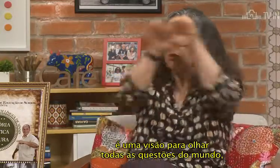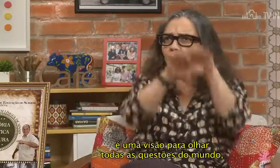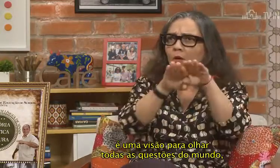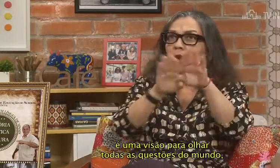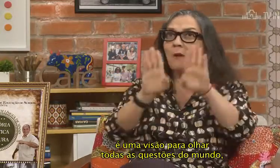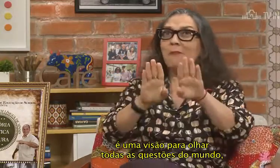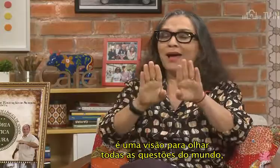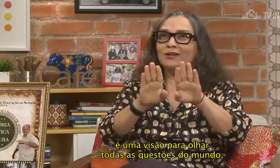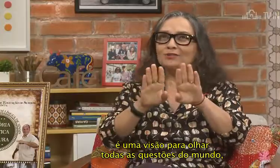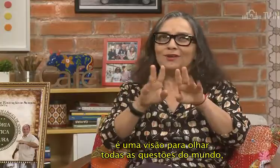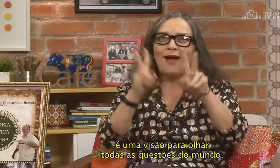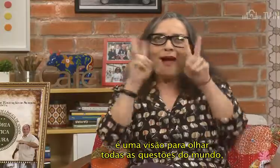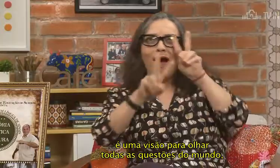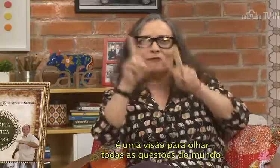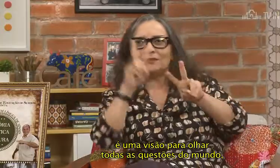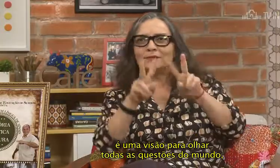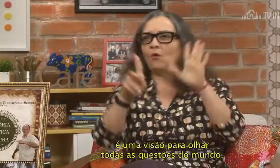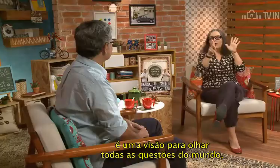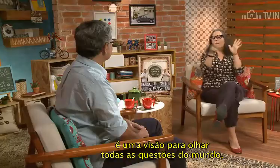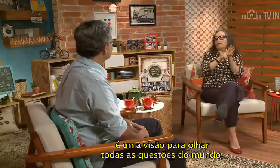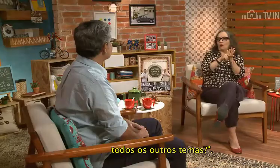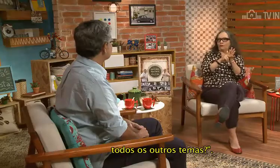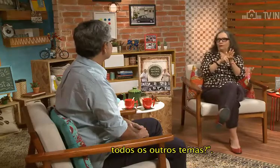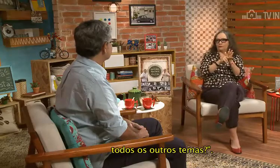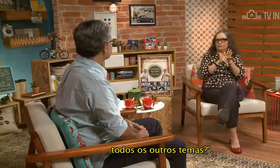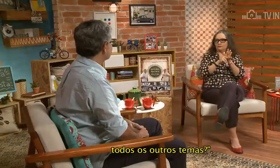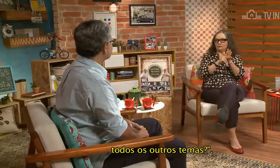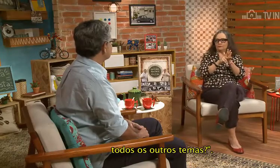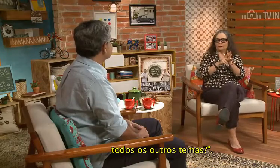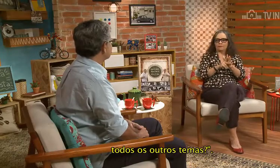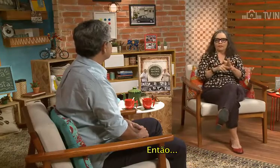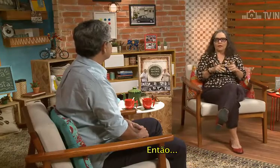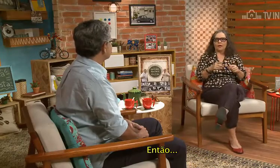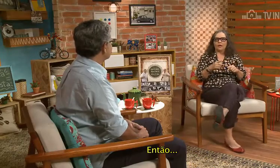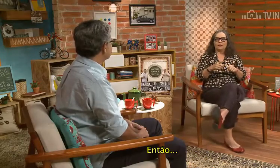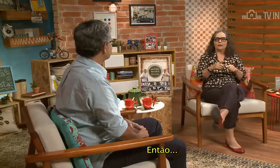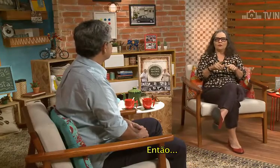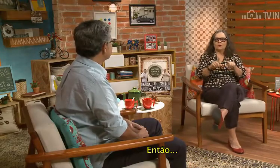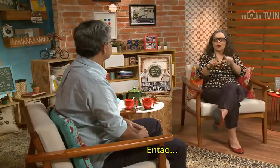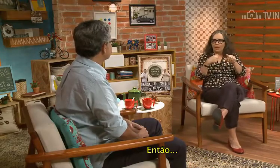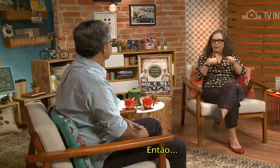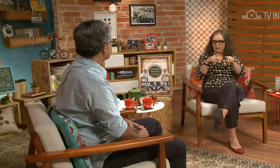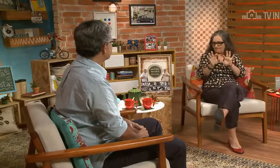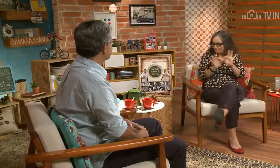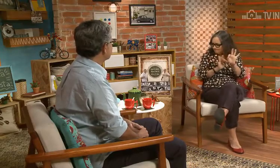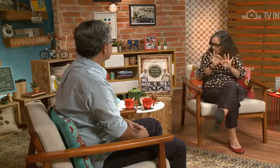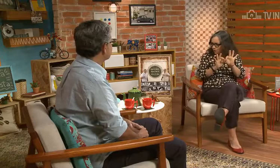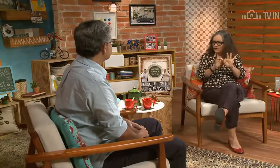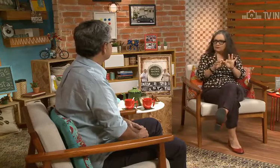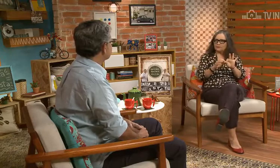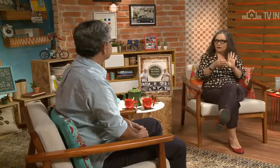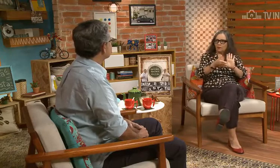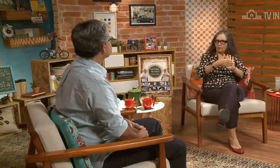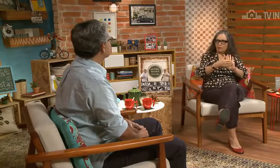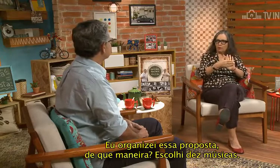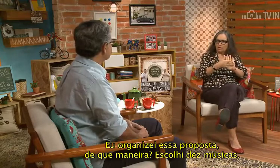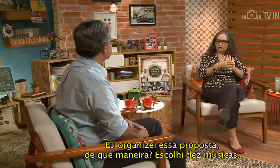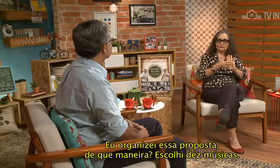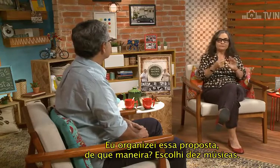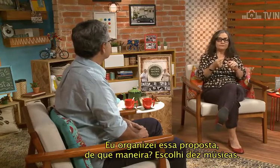para olhar todas as questões do mundo, todos os outros temas, entende? Então, eu organizei